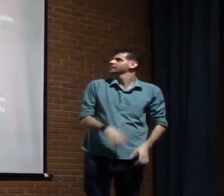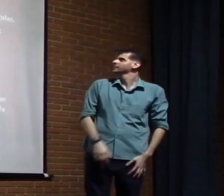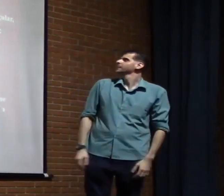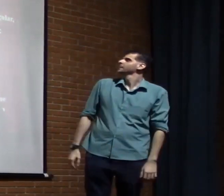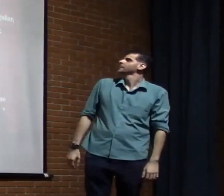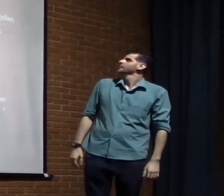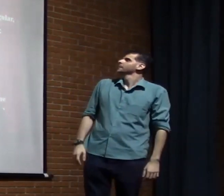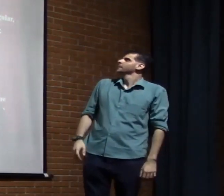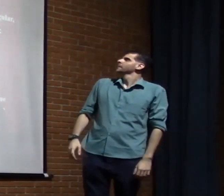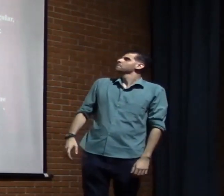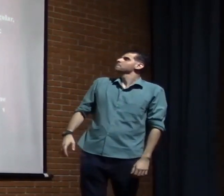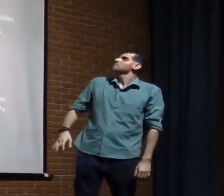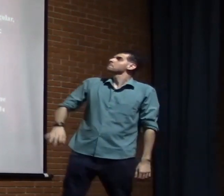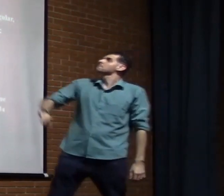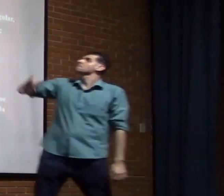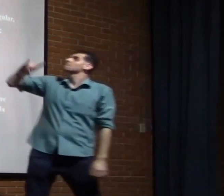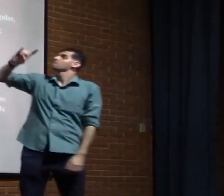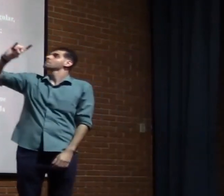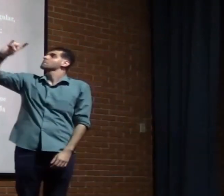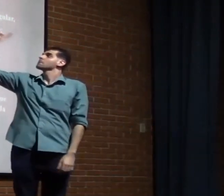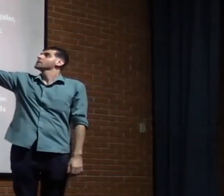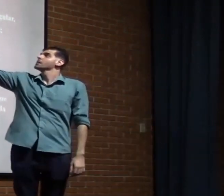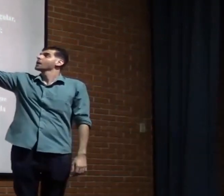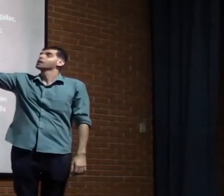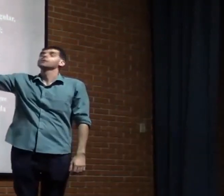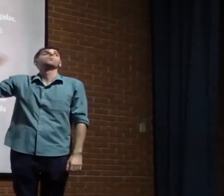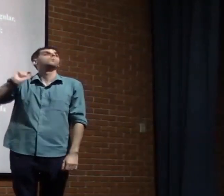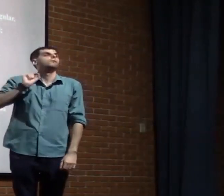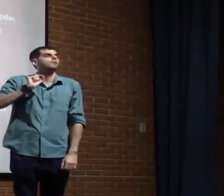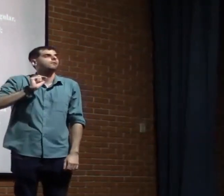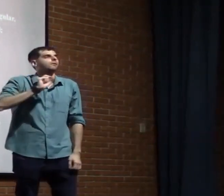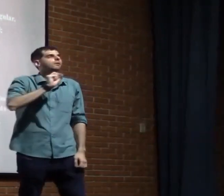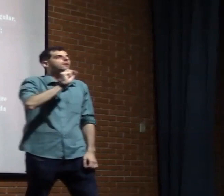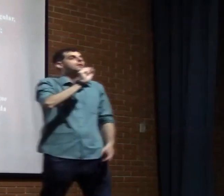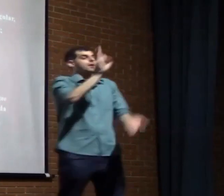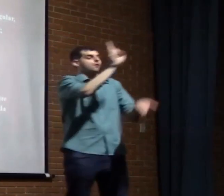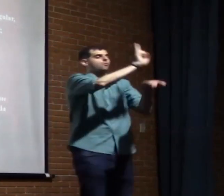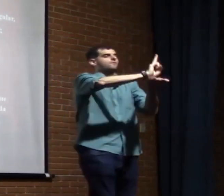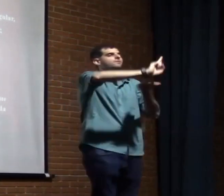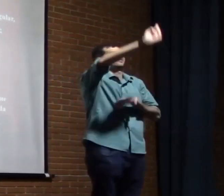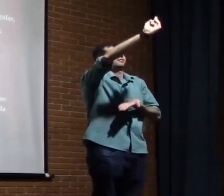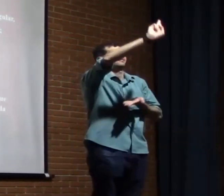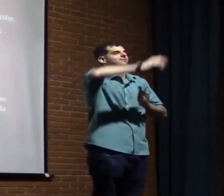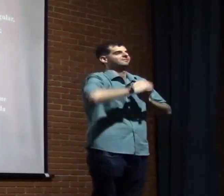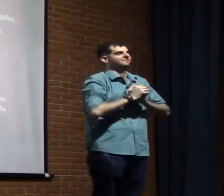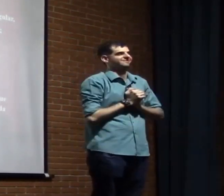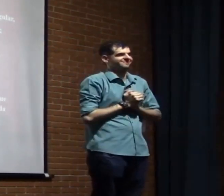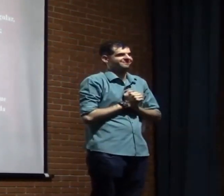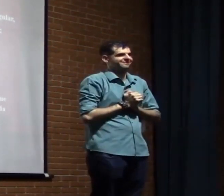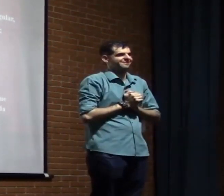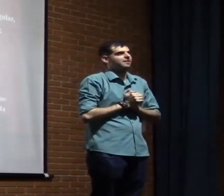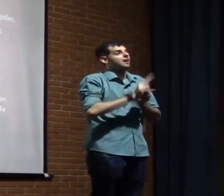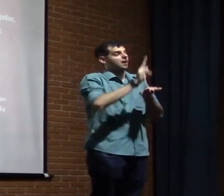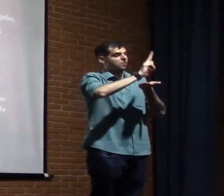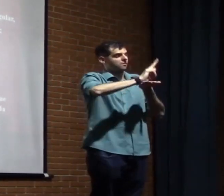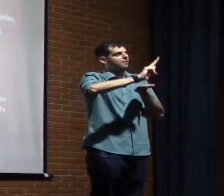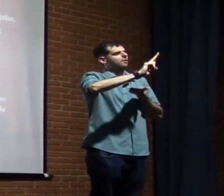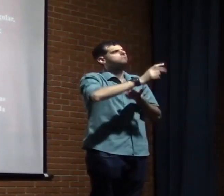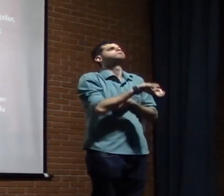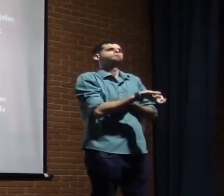né? Respeitar esses espaços que esses sujeitos surdos ocupam. E aí aqui na figura a gente pensa numa universidade,